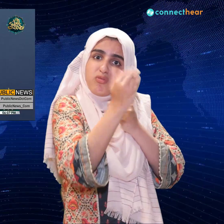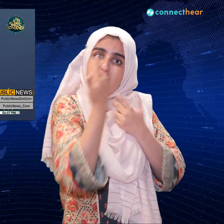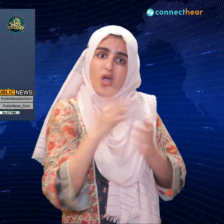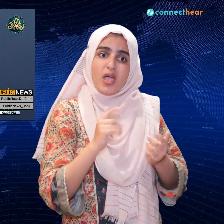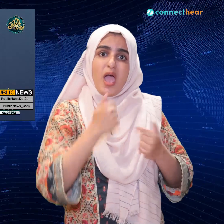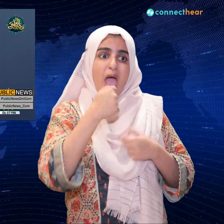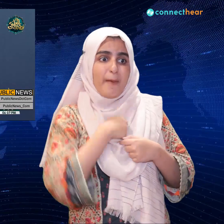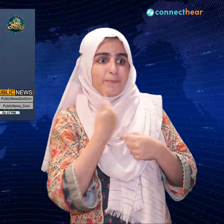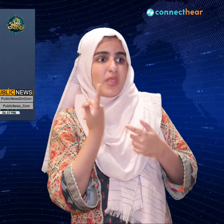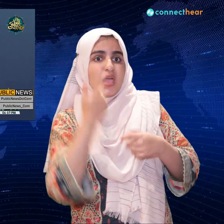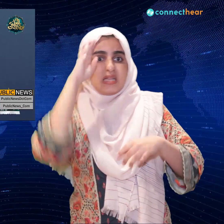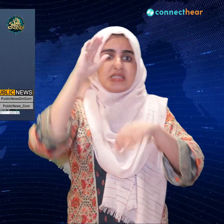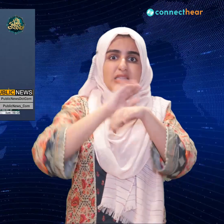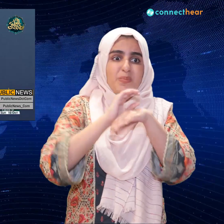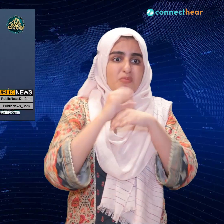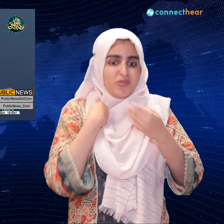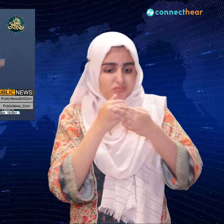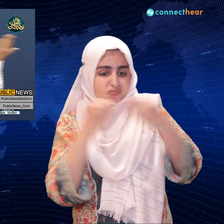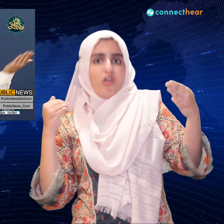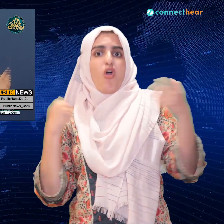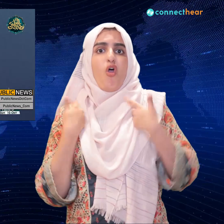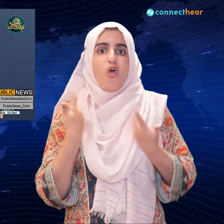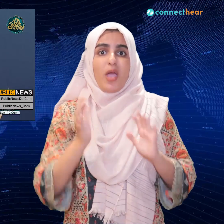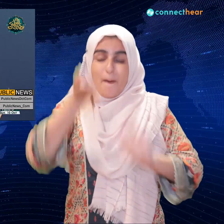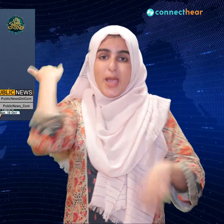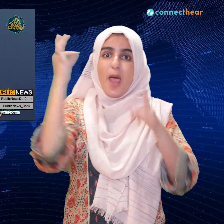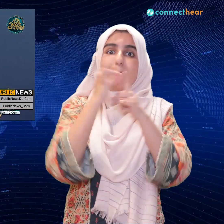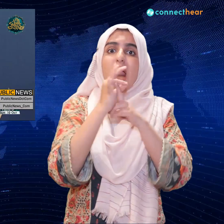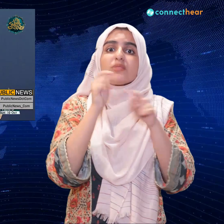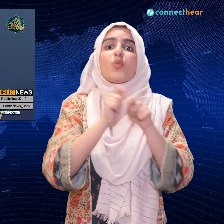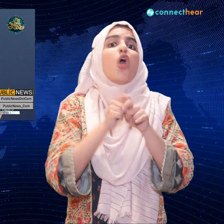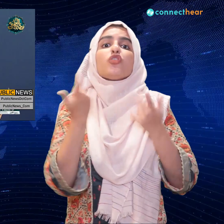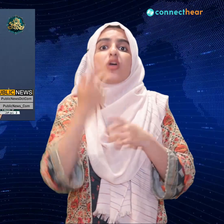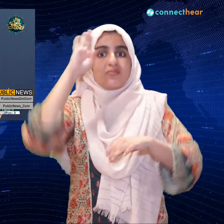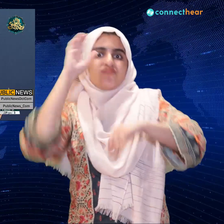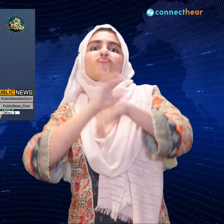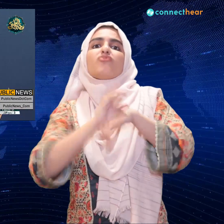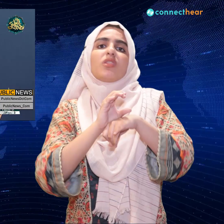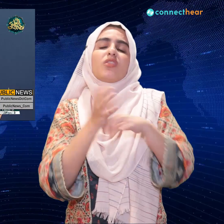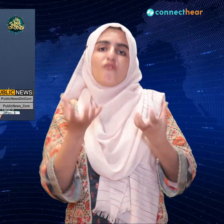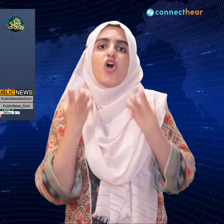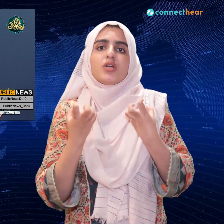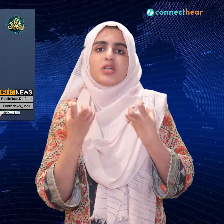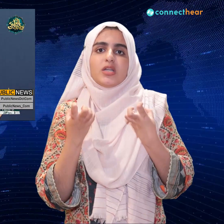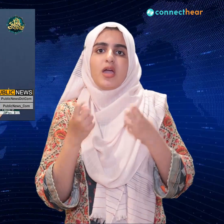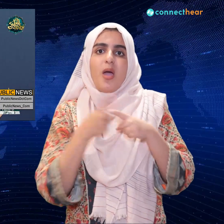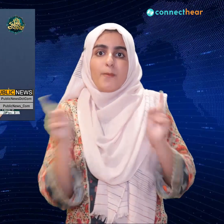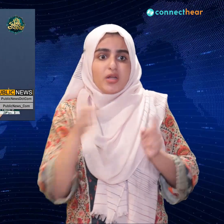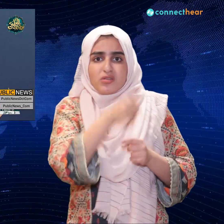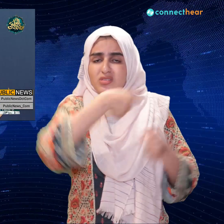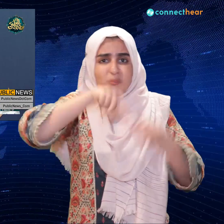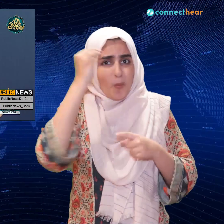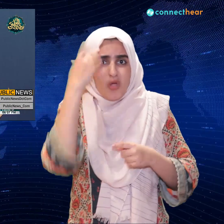اپنی بیسک سے، جس کی وجہ سے یہ ملک بنا تھا، بڑا عظیم خواب تھا، تو یہی حرکتیں ہوں گی کہ آپ کو یہی نہیں پتا کہ ماں کا رتبہ کیا